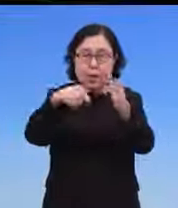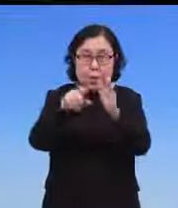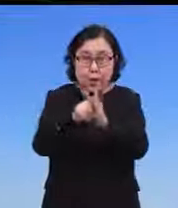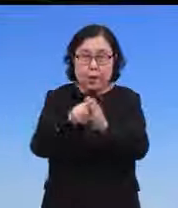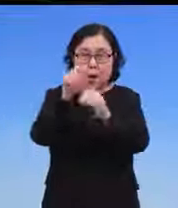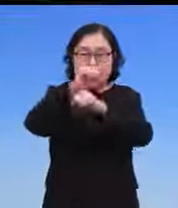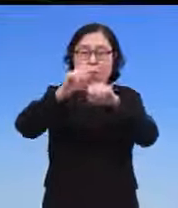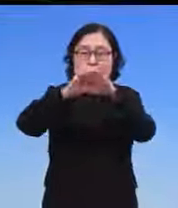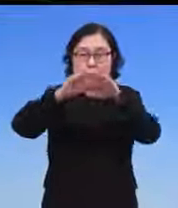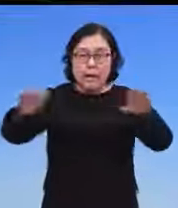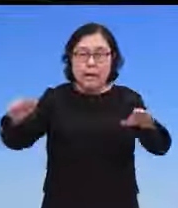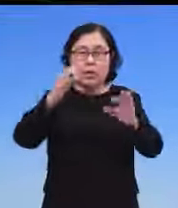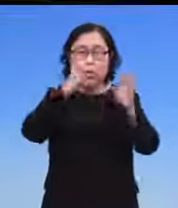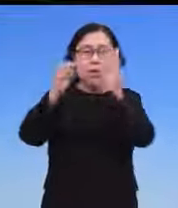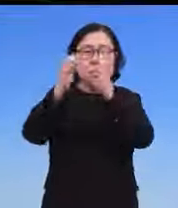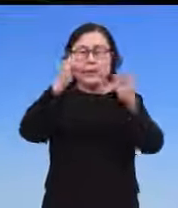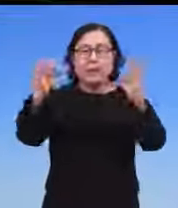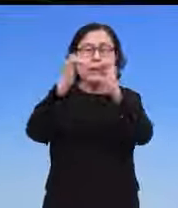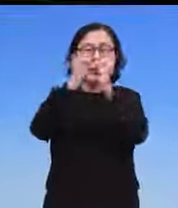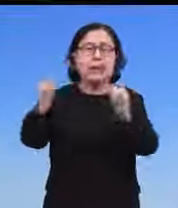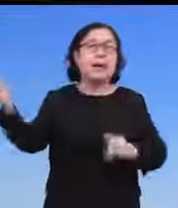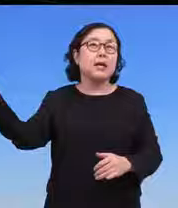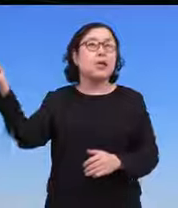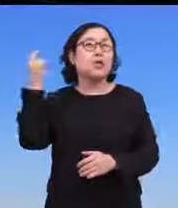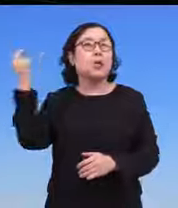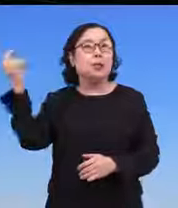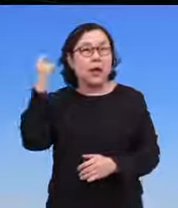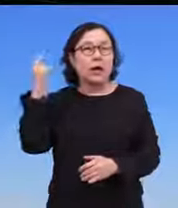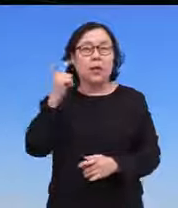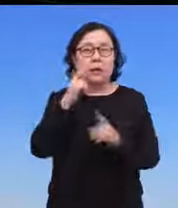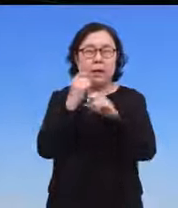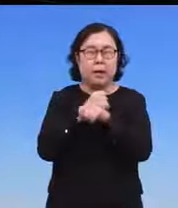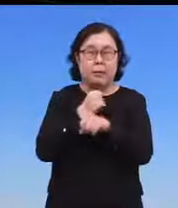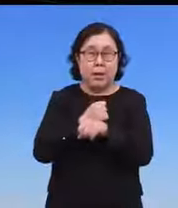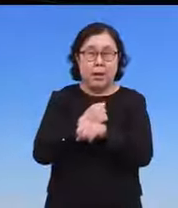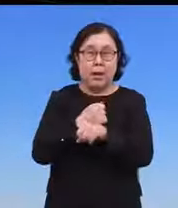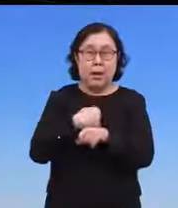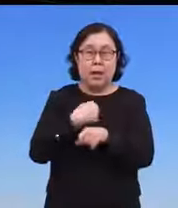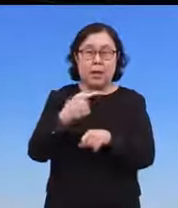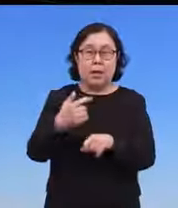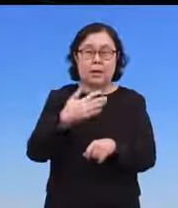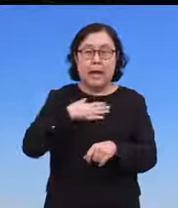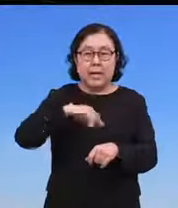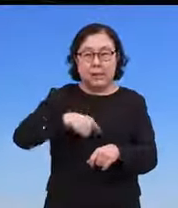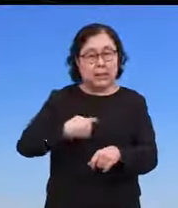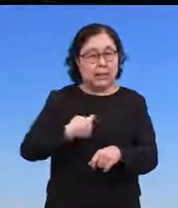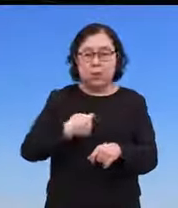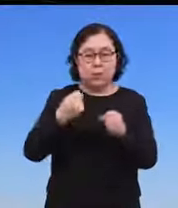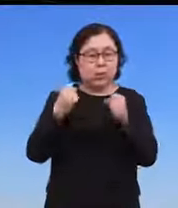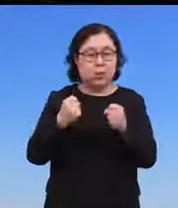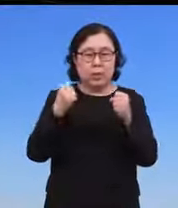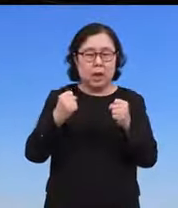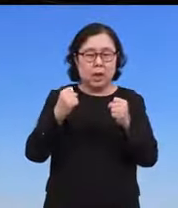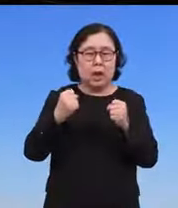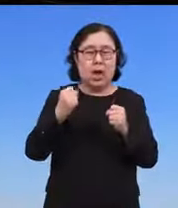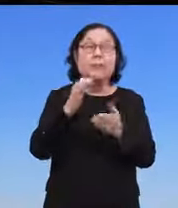광야에서 외치는 자의 소리로라 하니라. 이 지금 뭘 강조하는 겁니까? 자기 존재감이